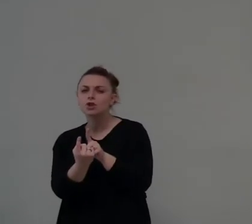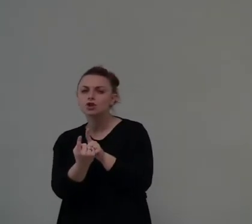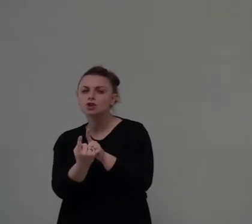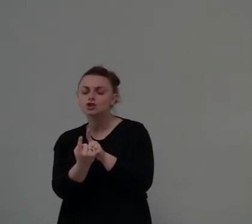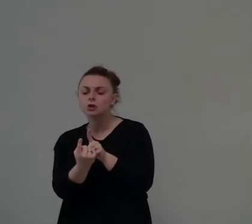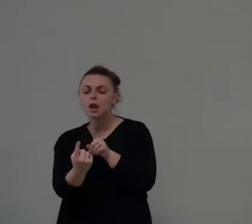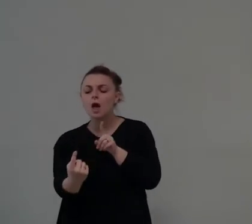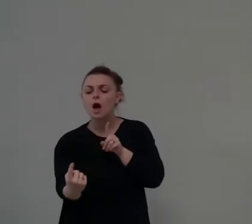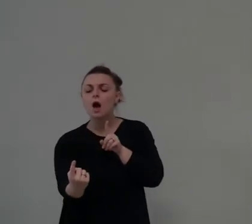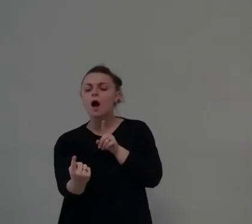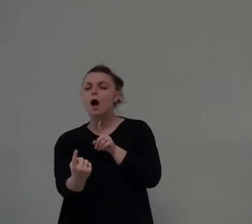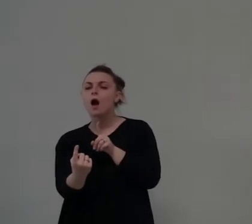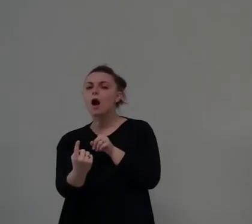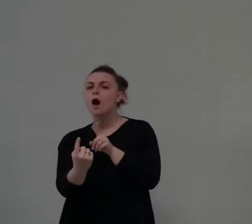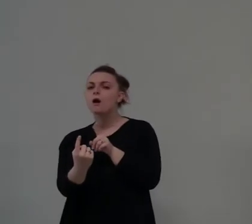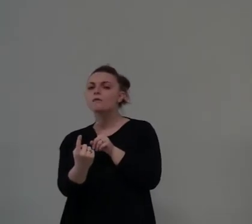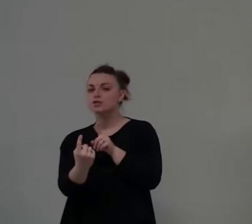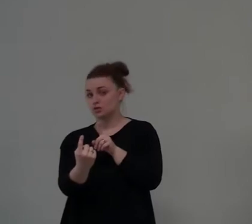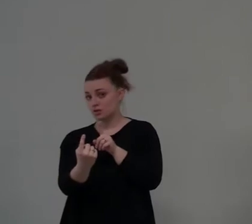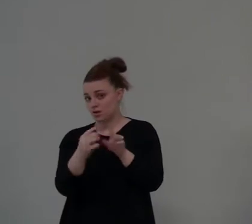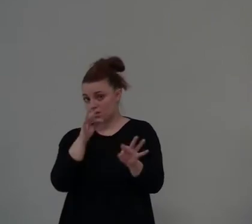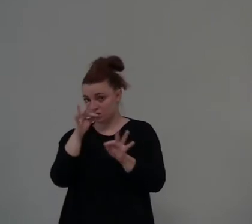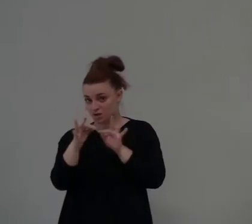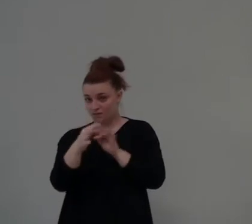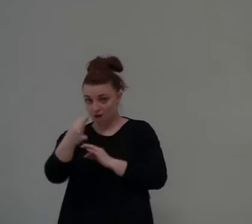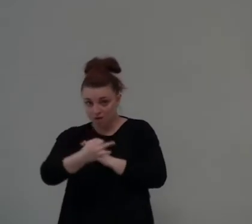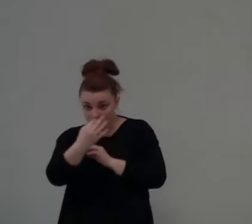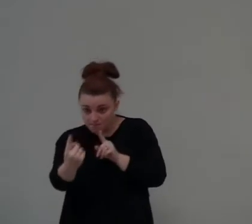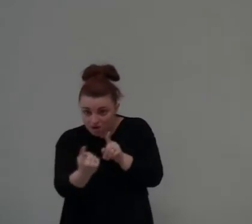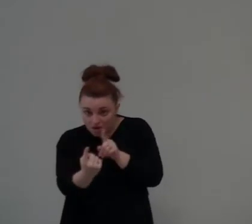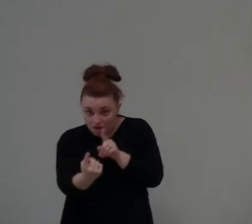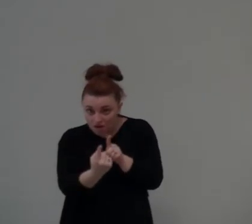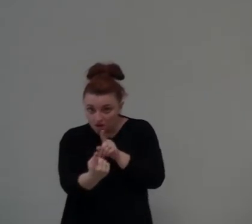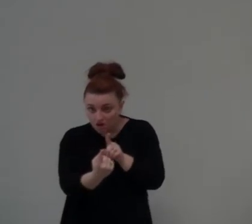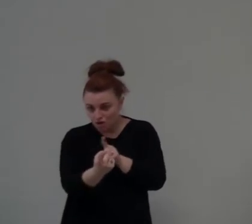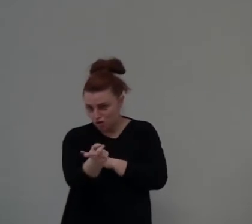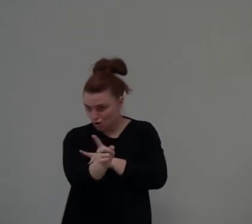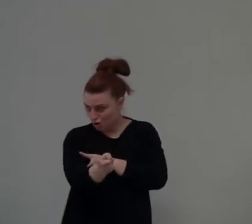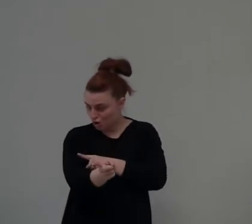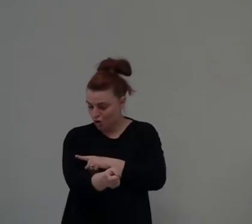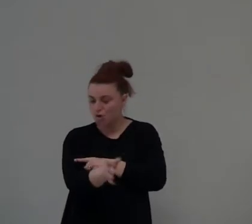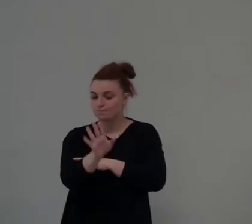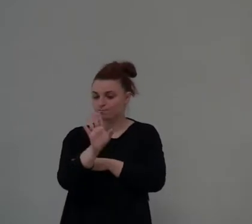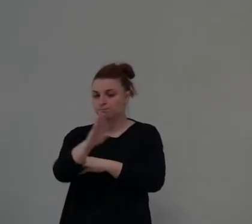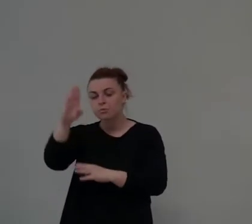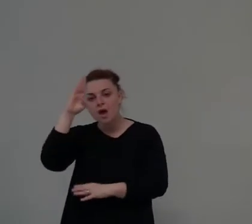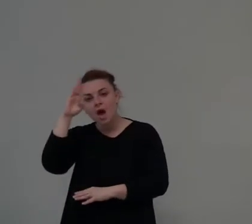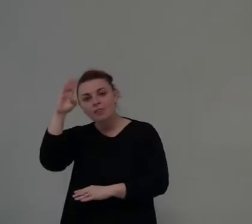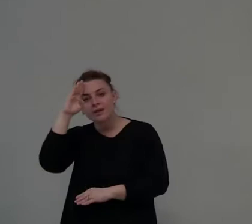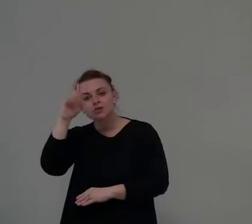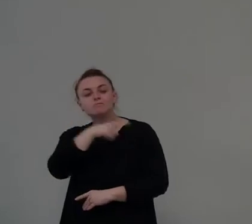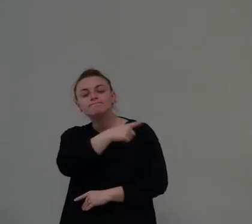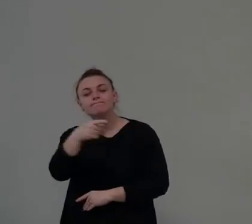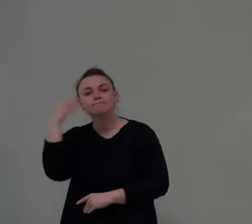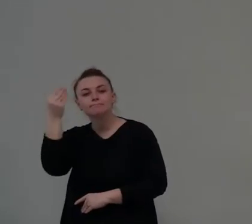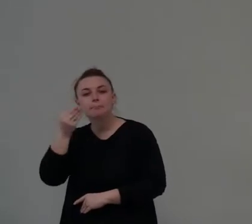vicino di quanto normalmente sia. Qui c'è da fare una piccola parentesi. Attenzione che a pensare che